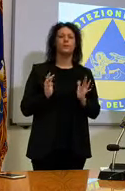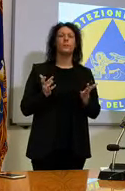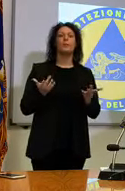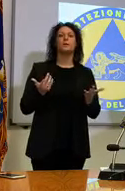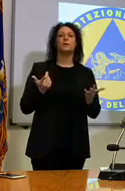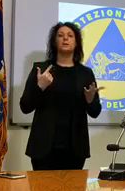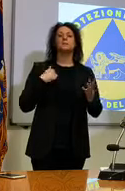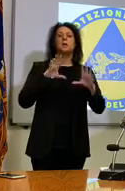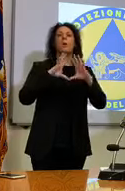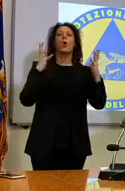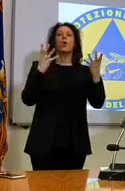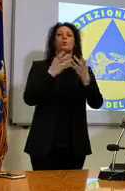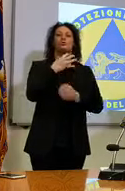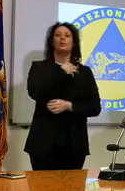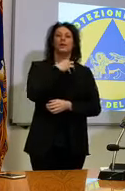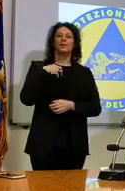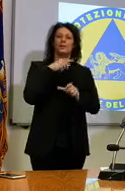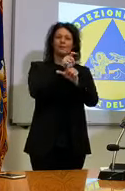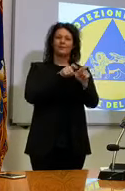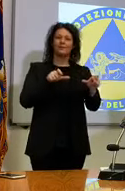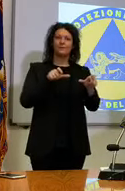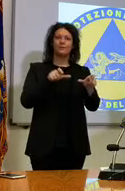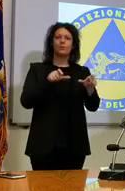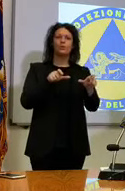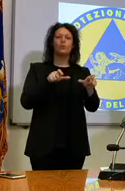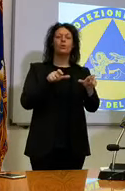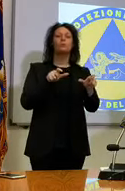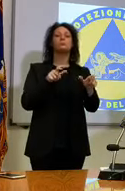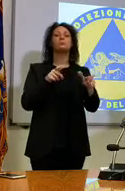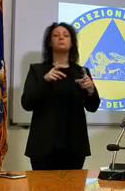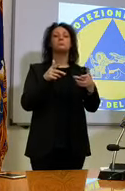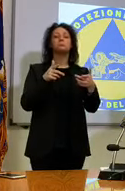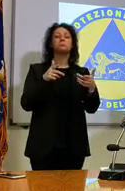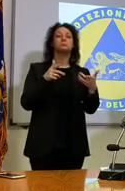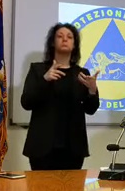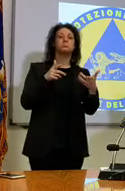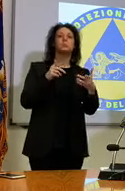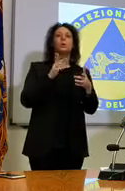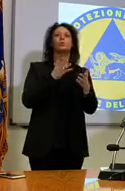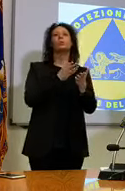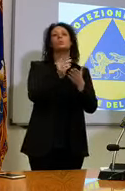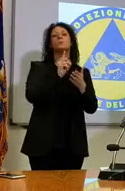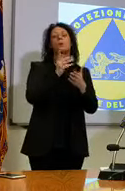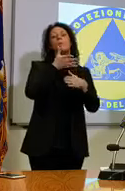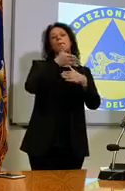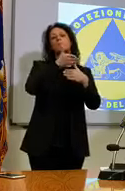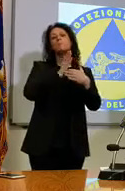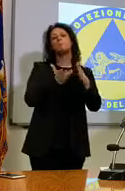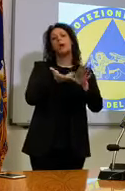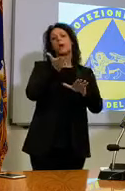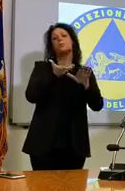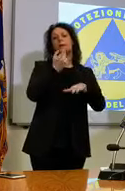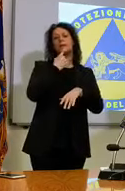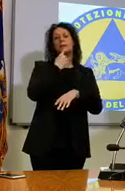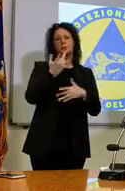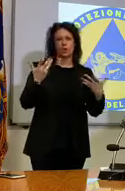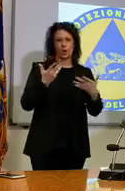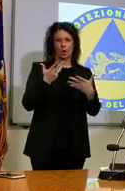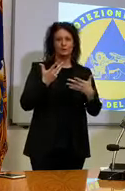sentendo i commenti anche prima di Tosato, sembra non tutto, dice che la risposta anticorpale